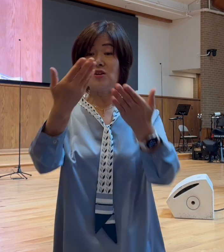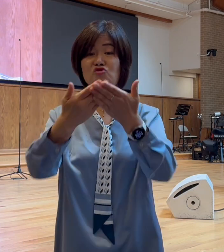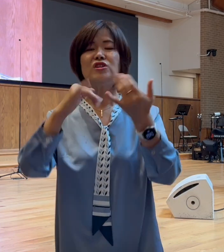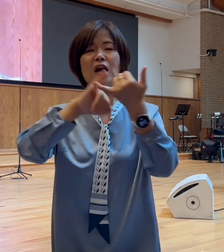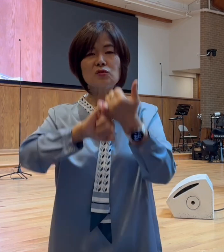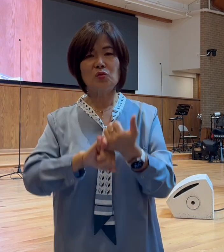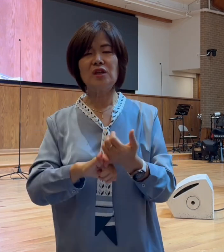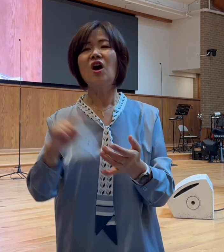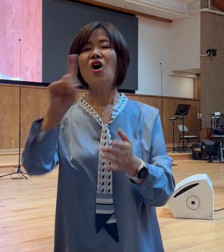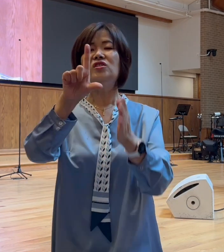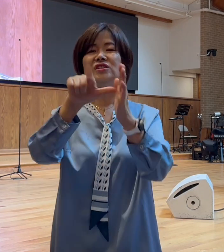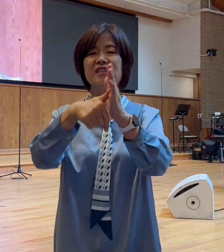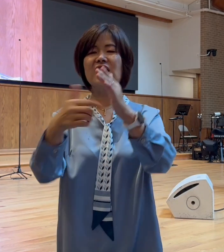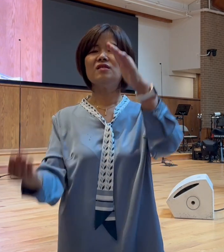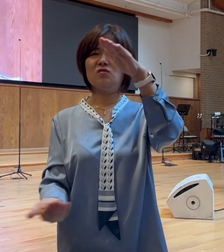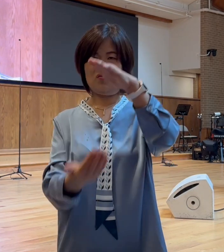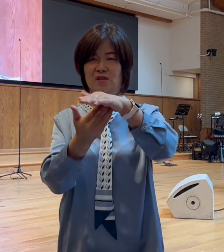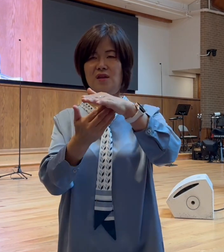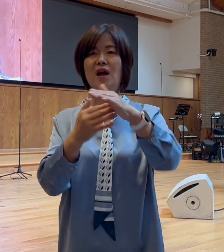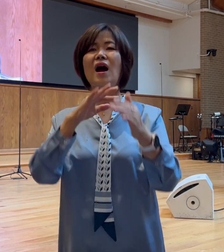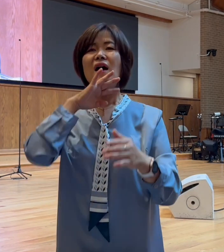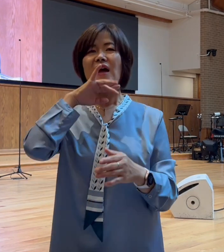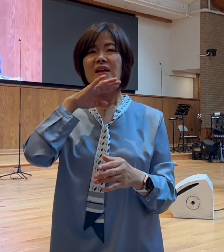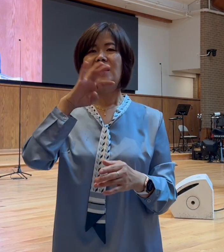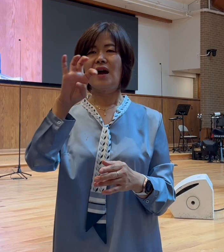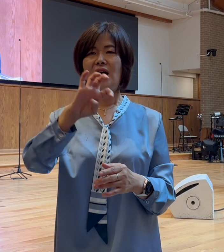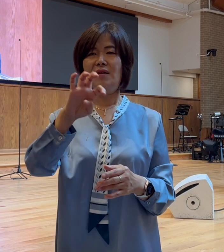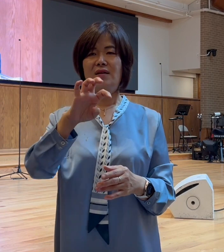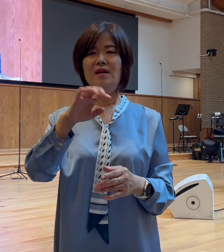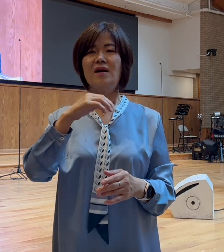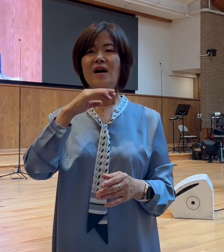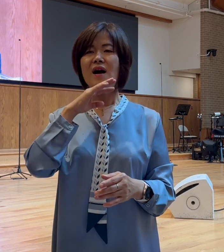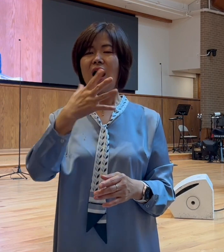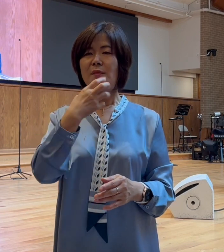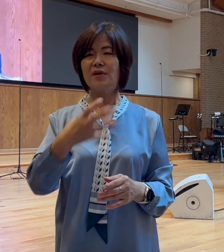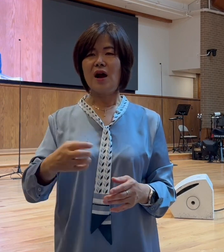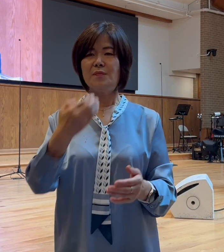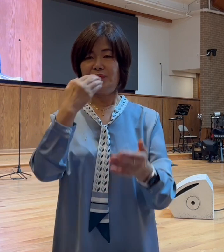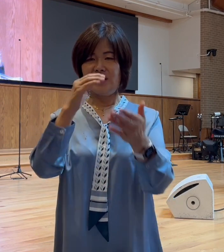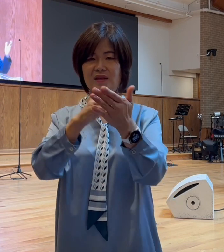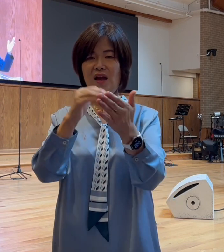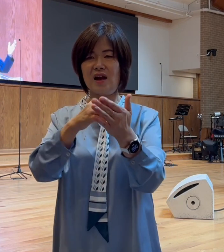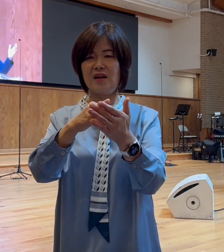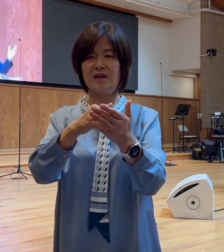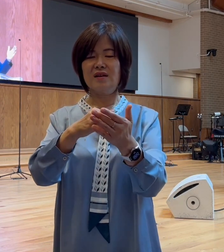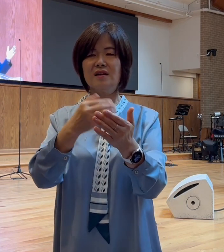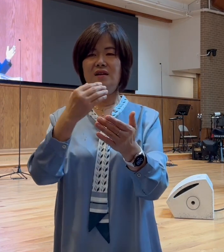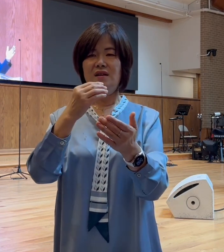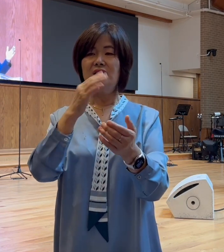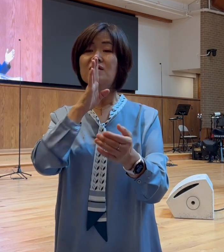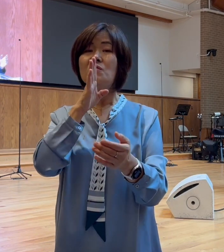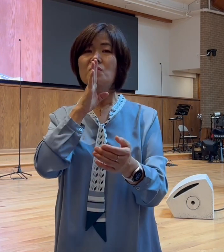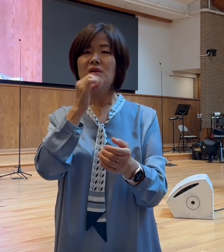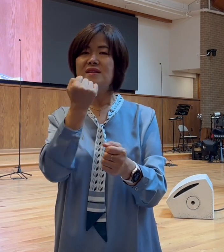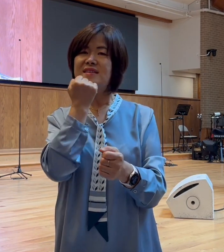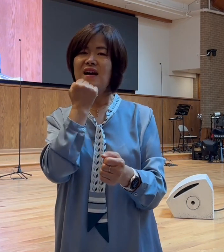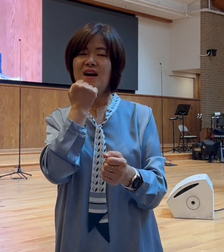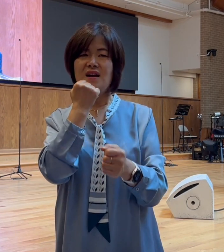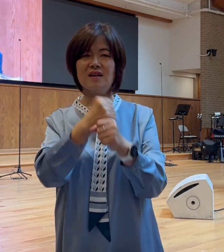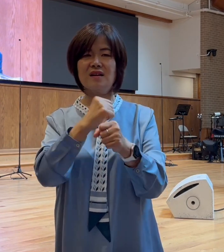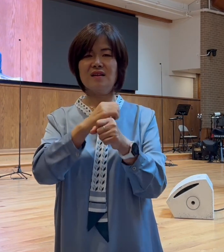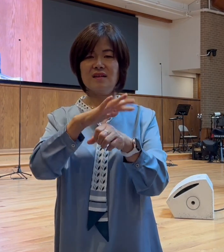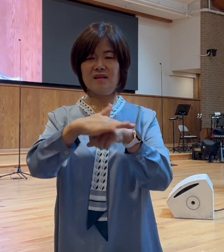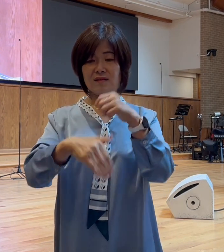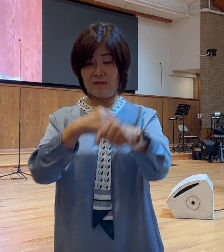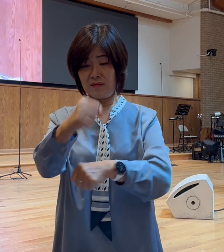약속이 언제 성취되냐면 아브라함, 이삭, 야곱, 요셉 4대가 걸리거든요.